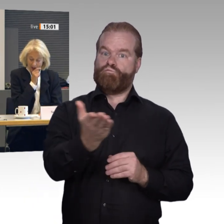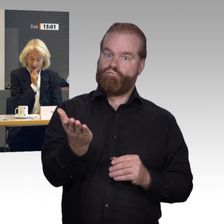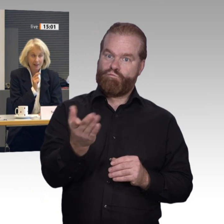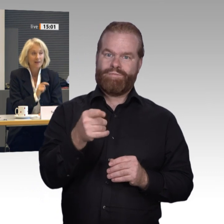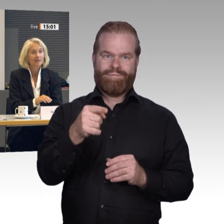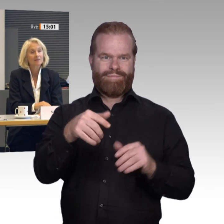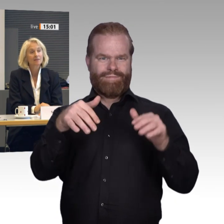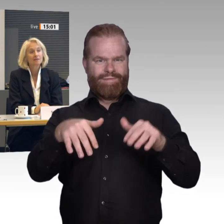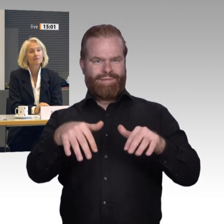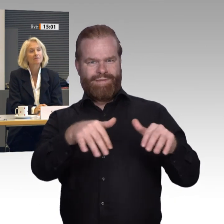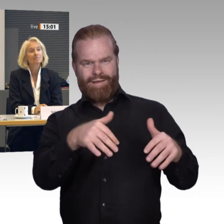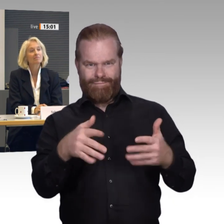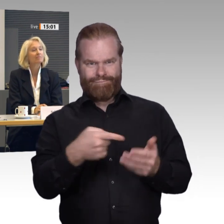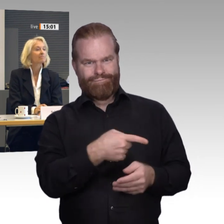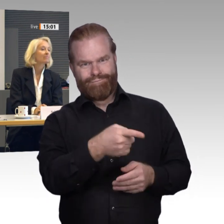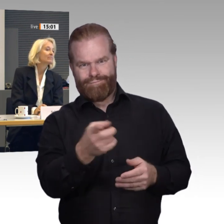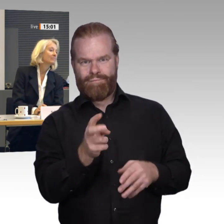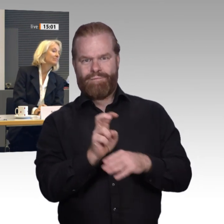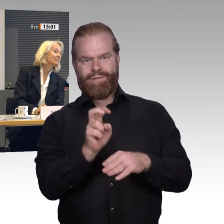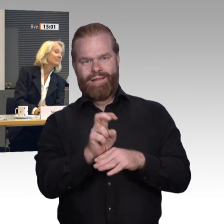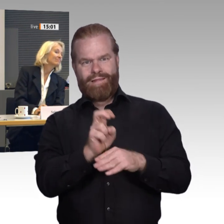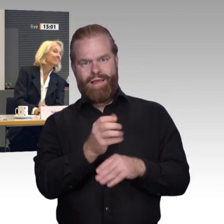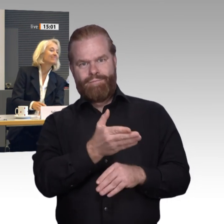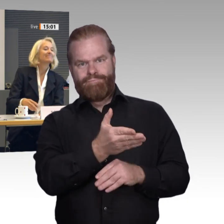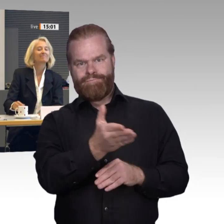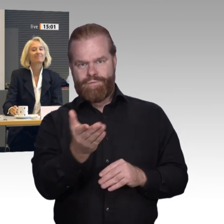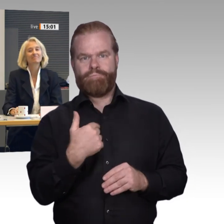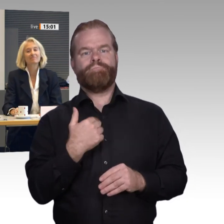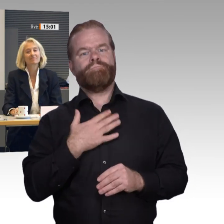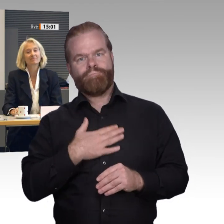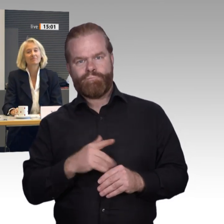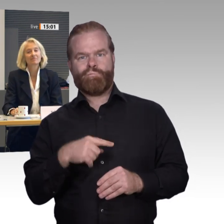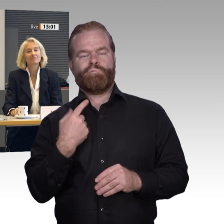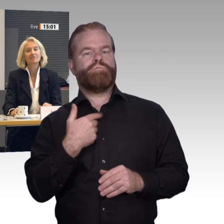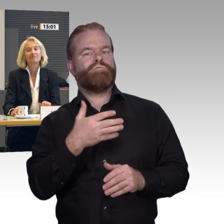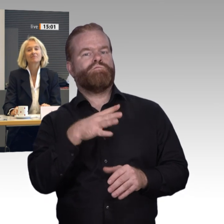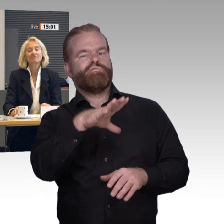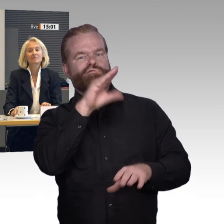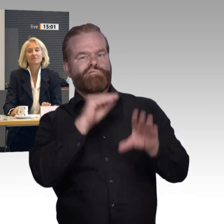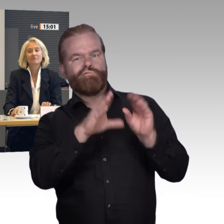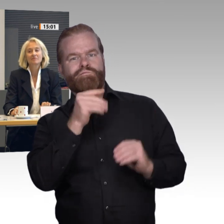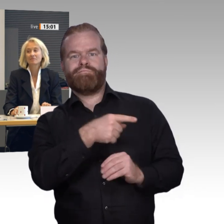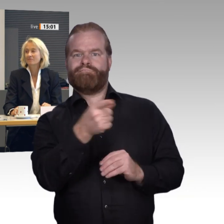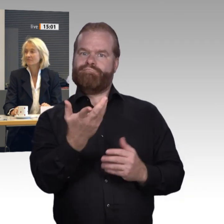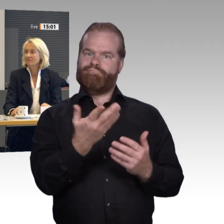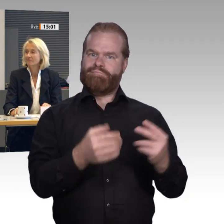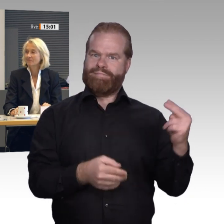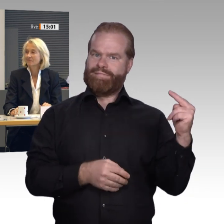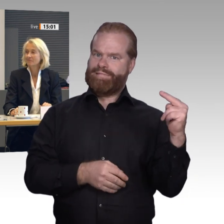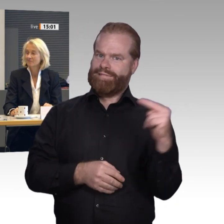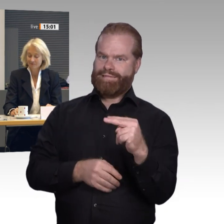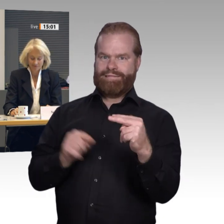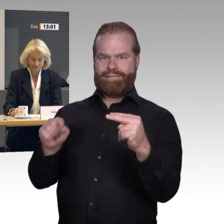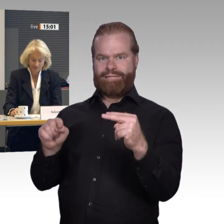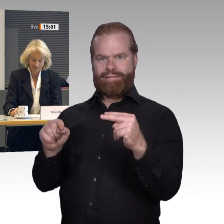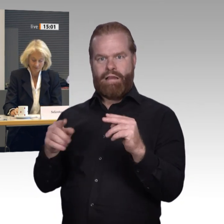wir hören, wie Sie die Vorlagen fachlich beurteilen. Zum Ablauf der heutigen Anhörung darf ich folgende Erläuterungen geben. Die